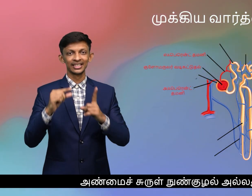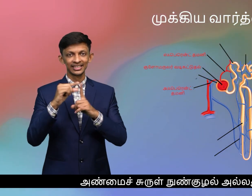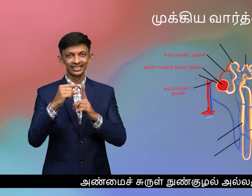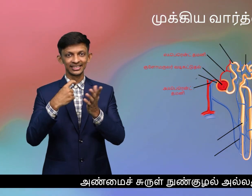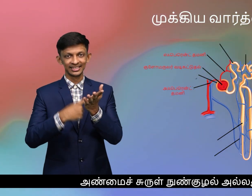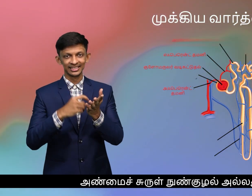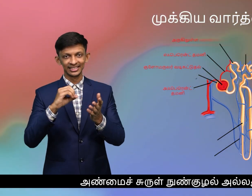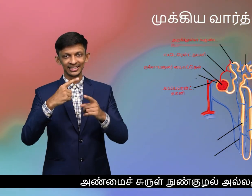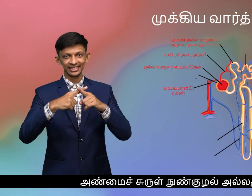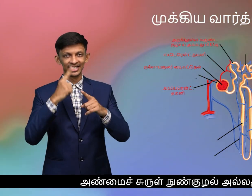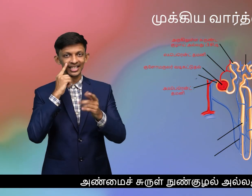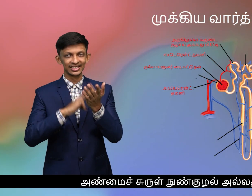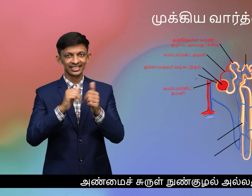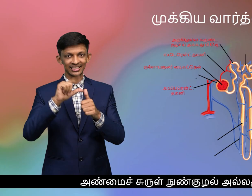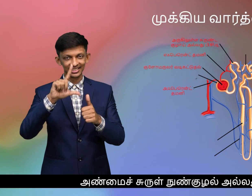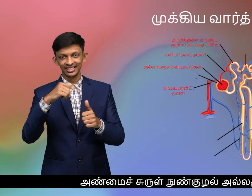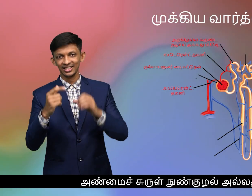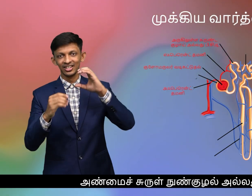அண்மை சுருள் நுண்குழல் அல்லது பிசிடி,